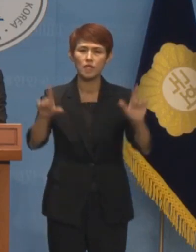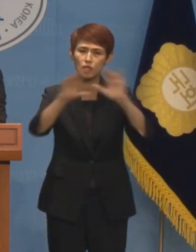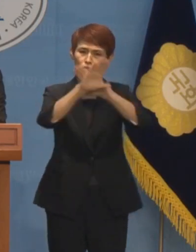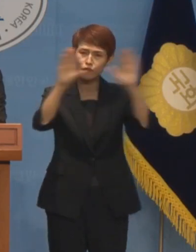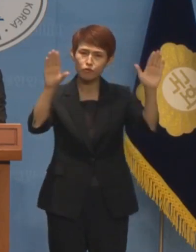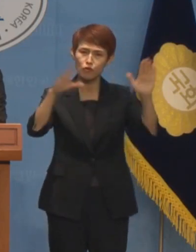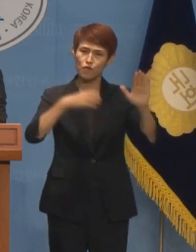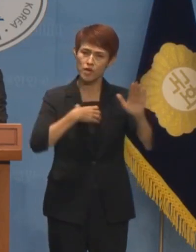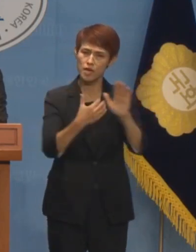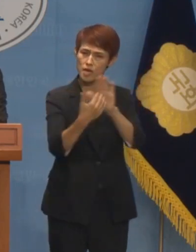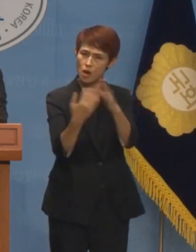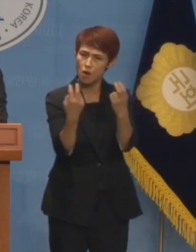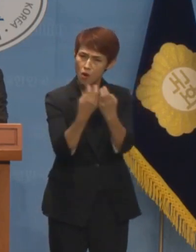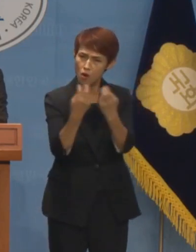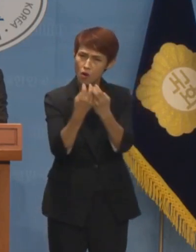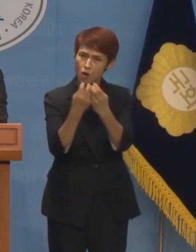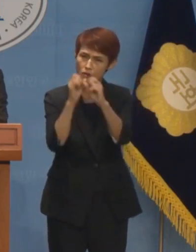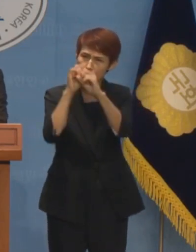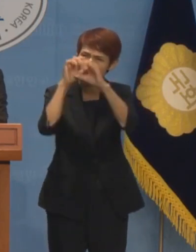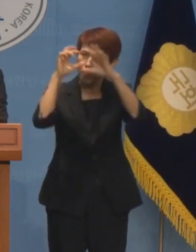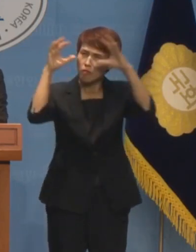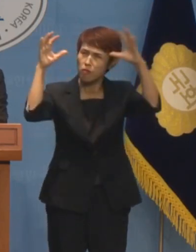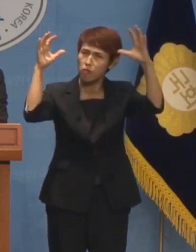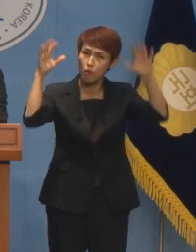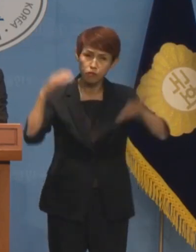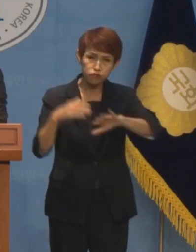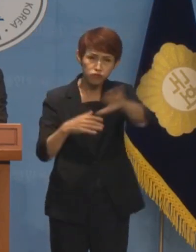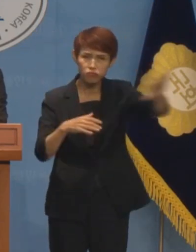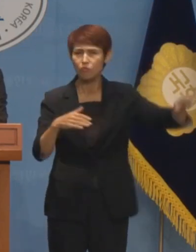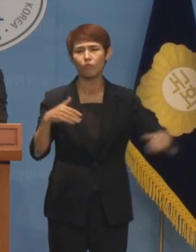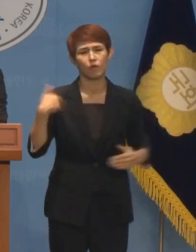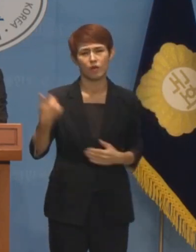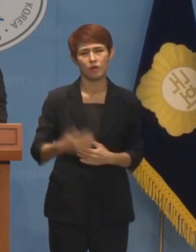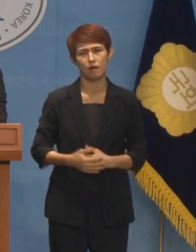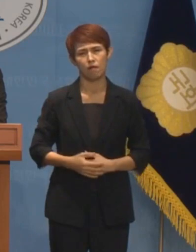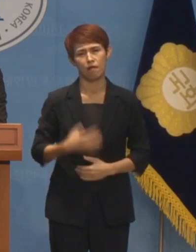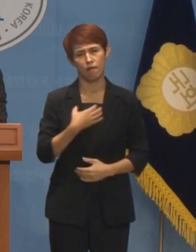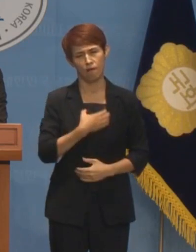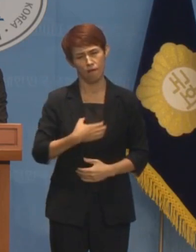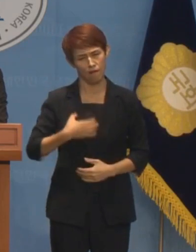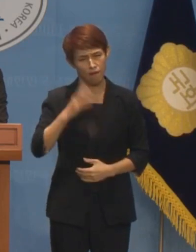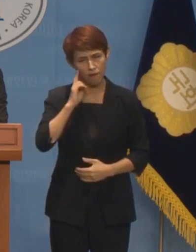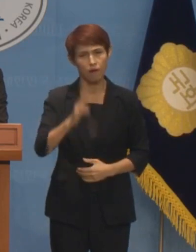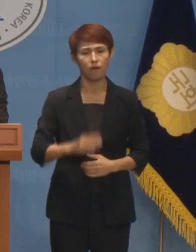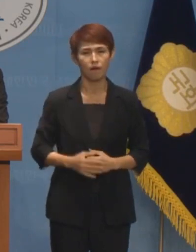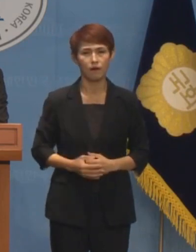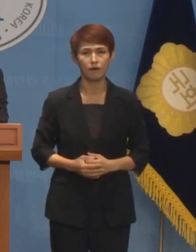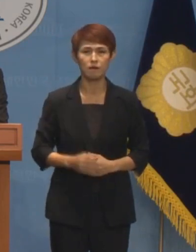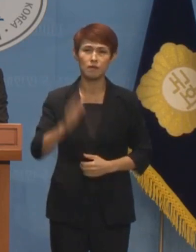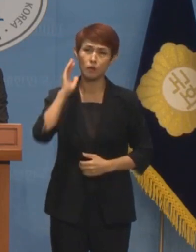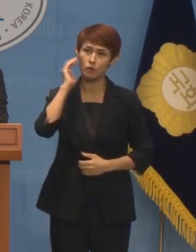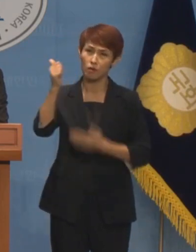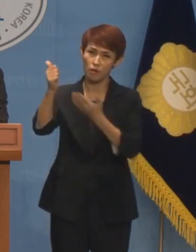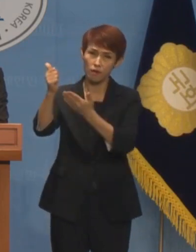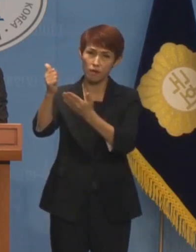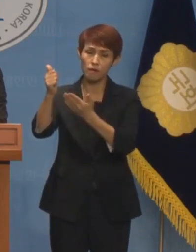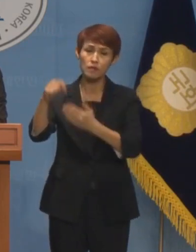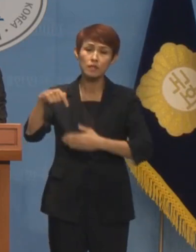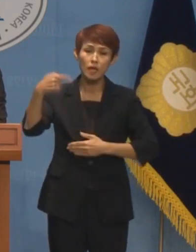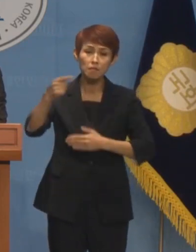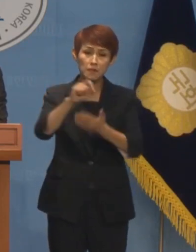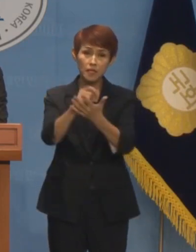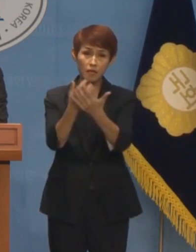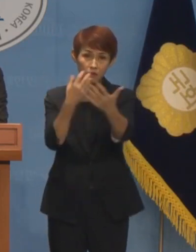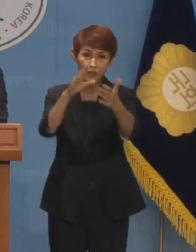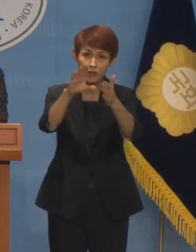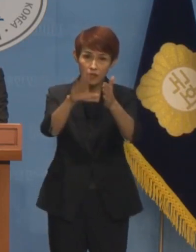갖고 있는지 우리는 알 수 없습니다. 심히 우려됩니다. 대통령의 다음